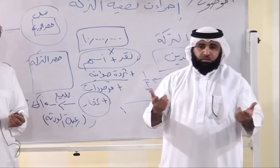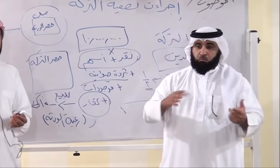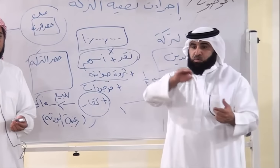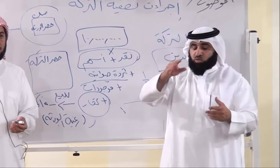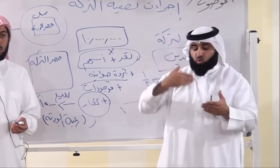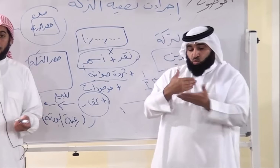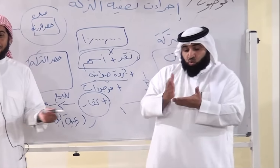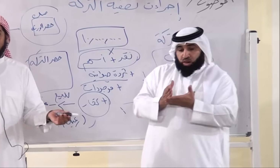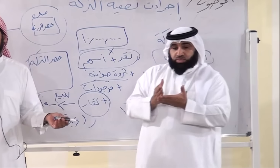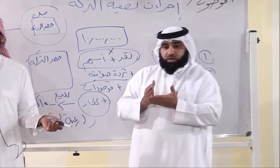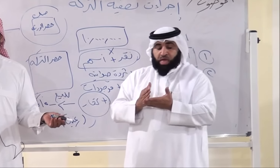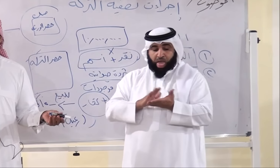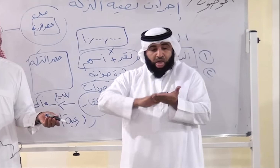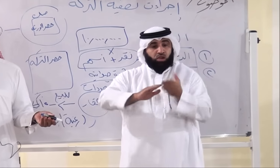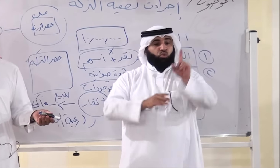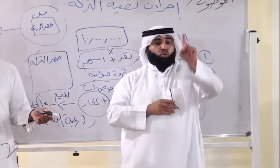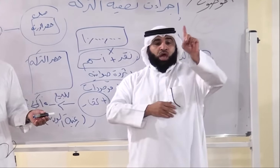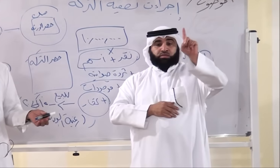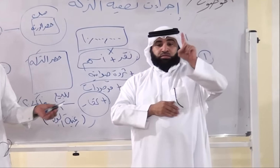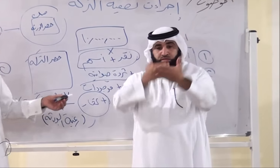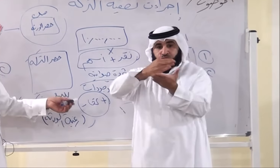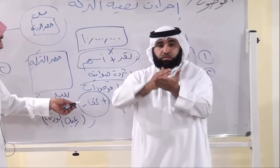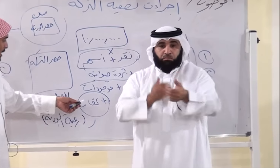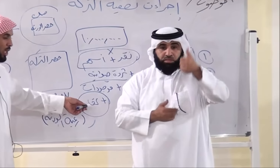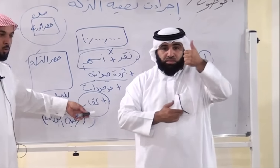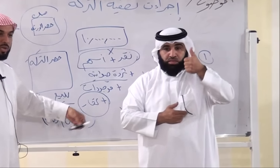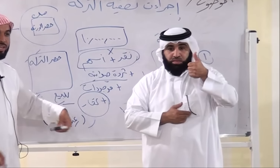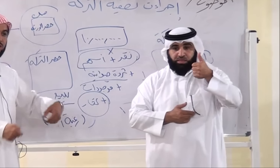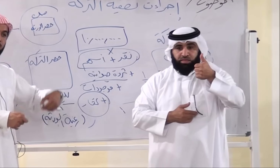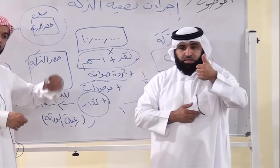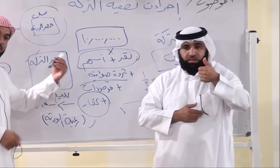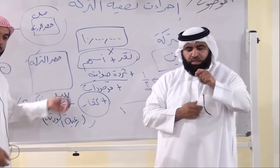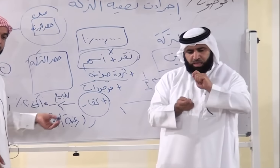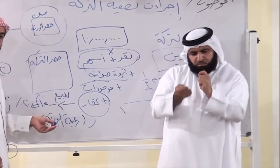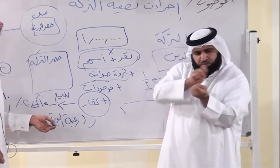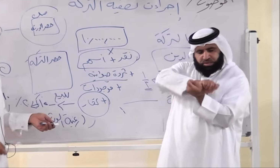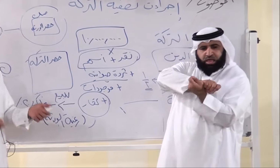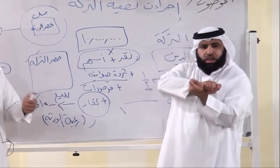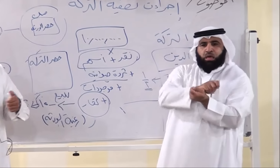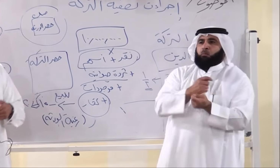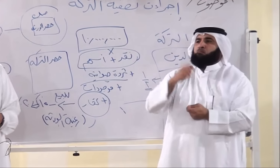واحدة ولا يمكن قسمتها بين الورثة، مالك إلا تحولها تبيعها